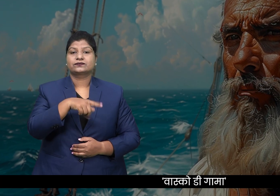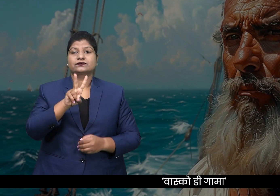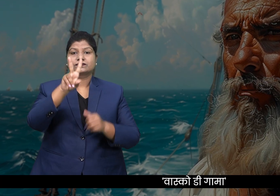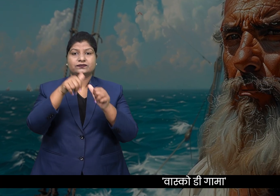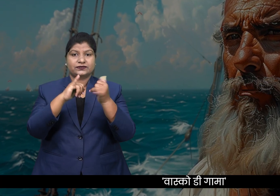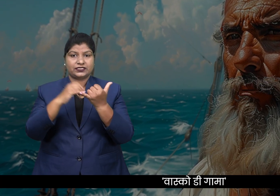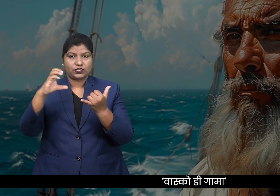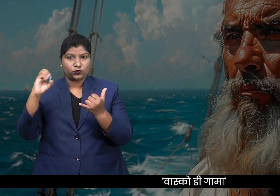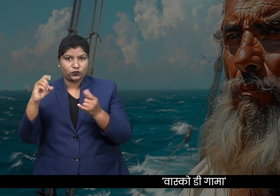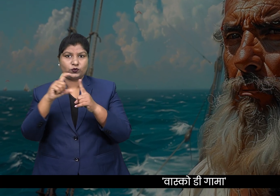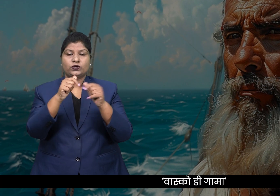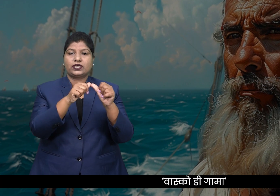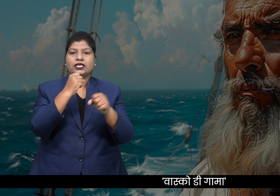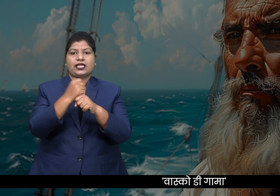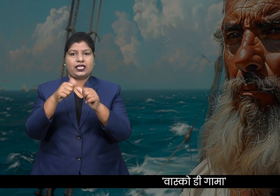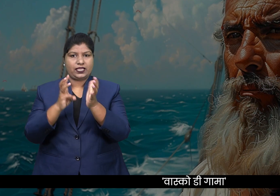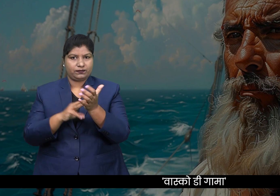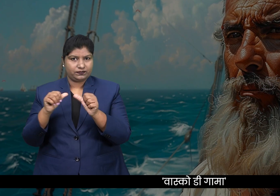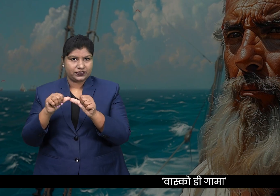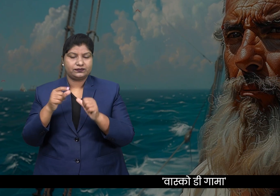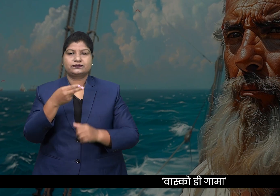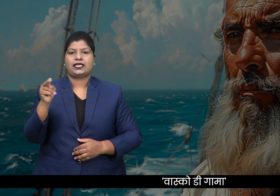वास्को डी गामा